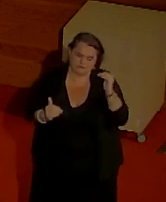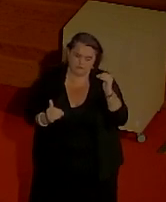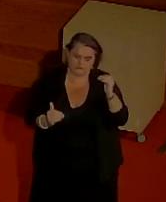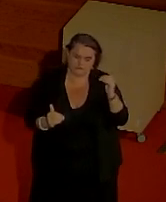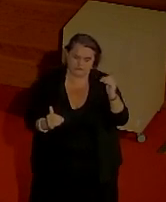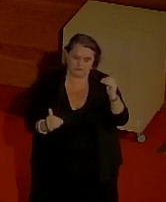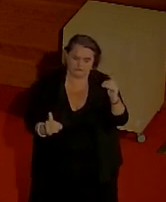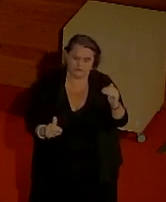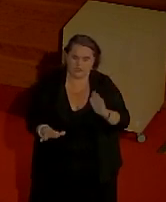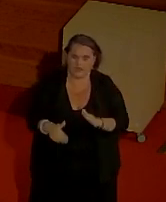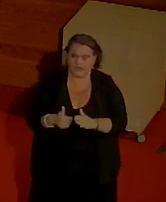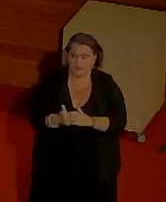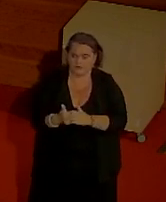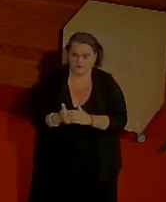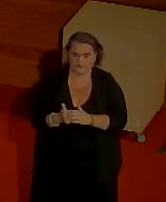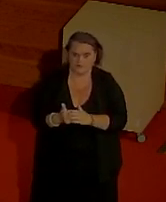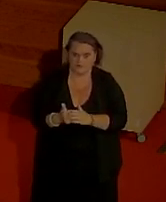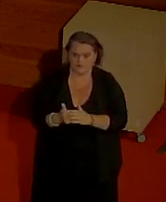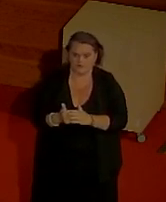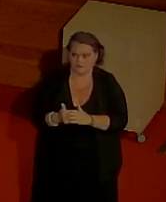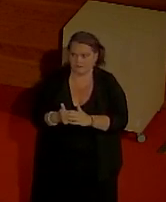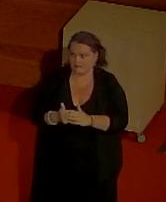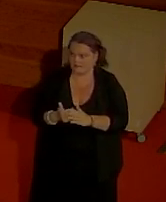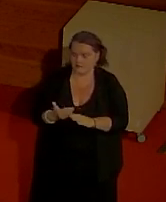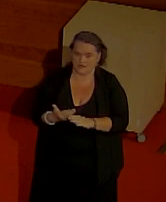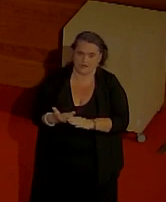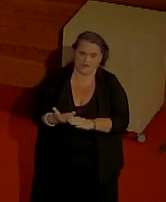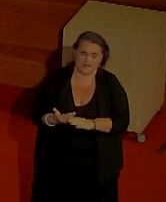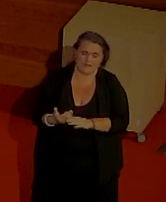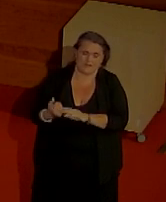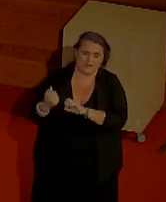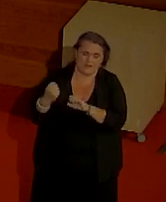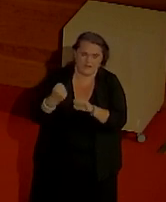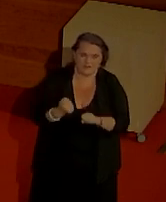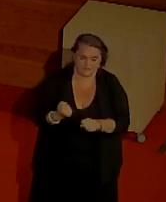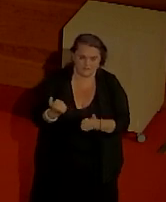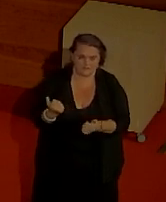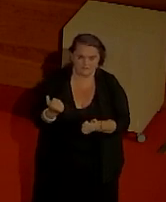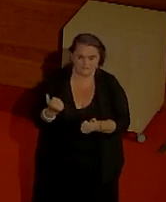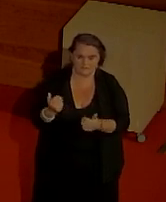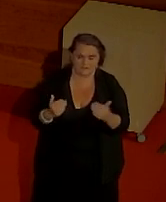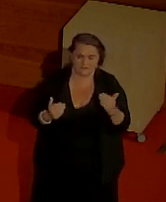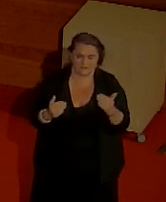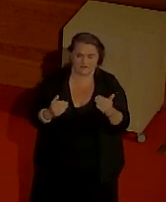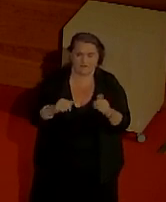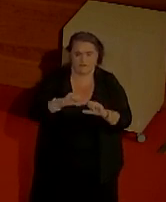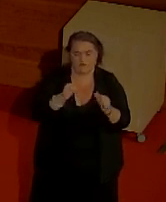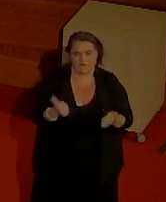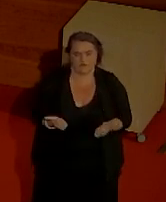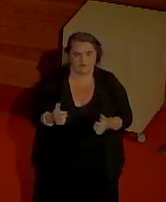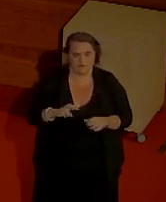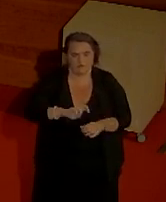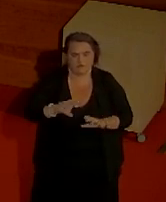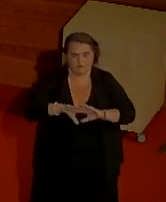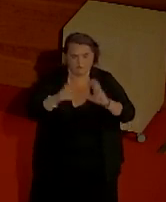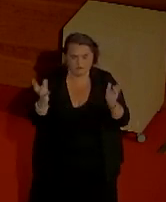rompe las escalas que teníamos en mente hace unas décadas cuando hablamos de cultura digital hablamos de escala global y de